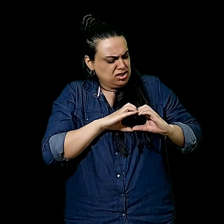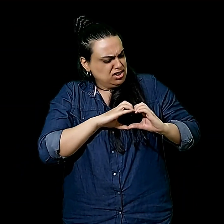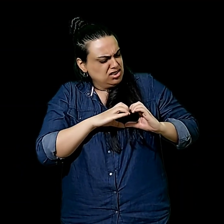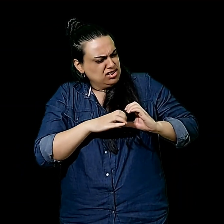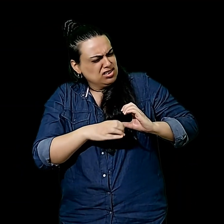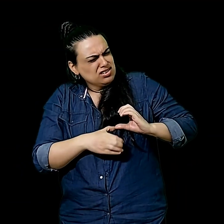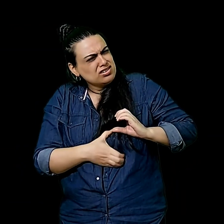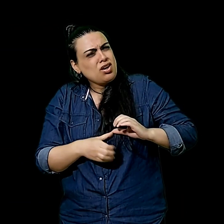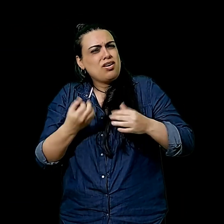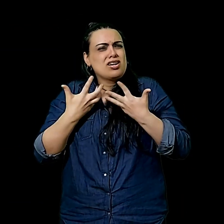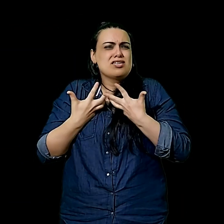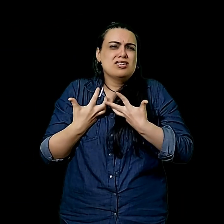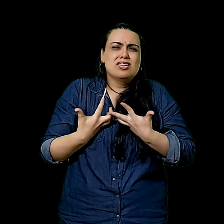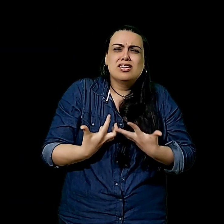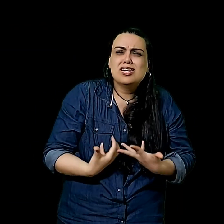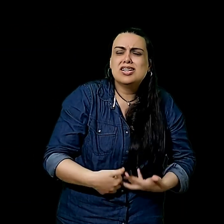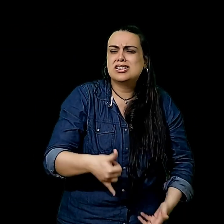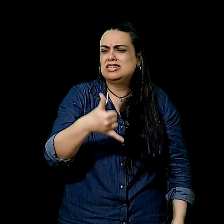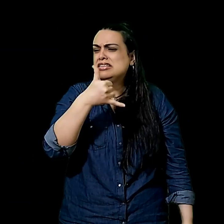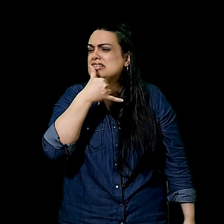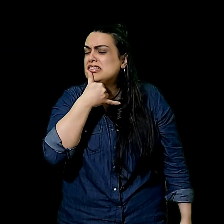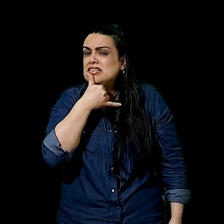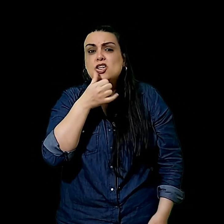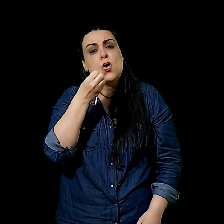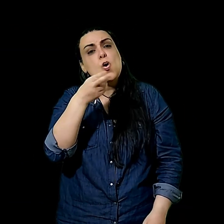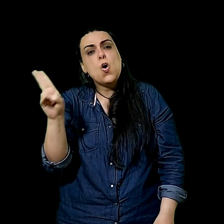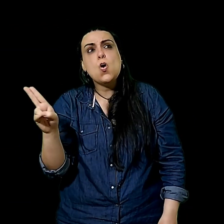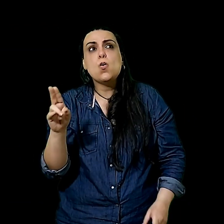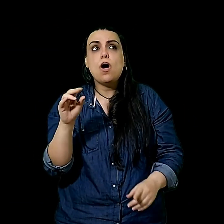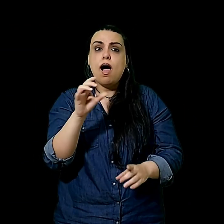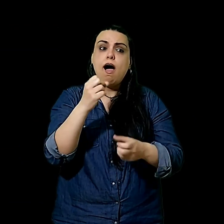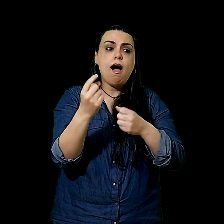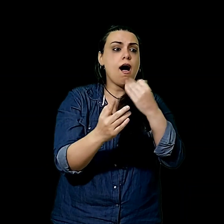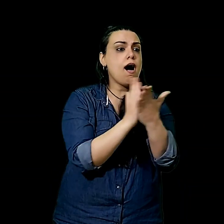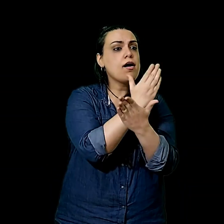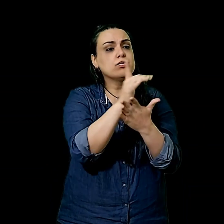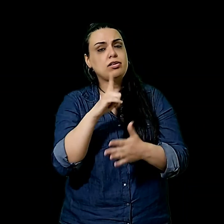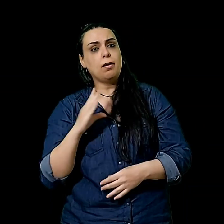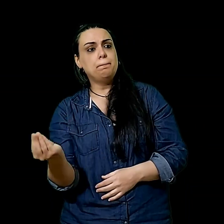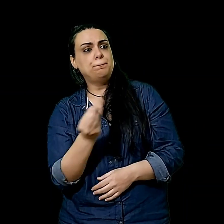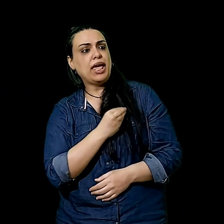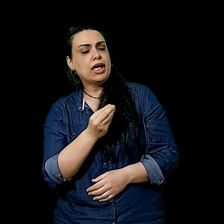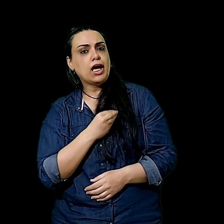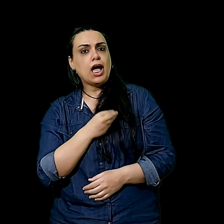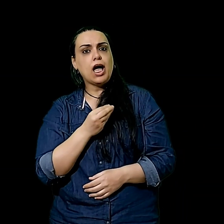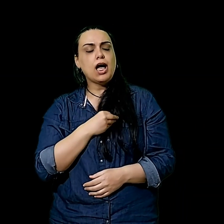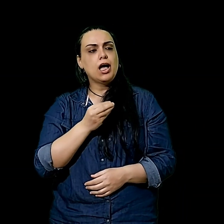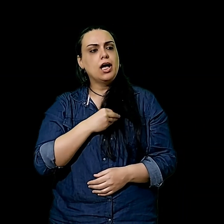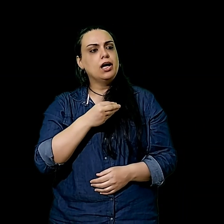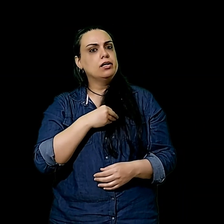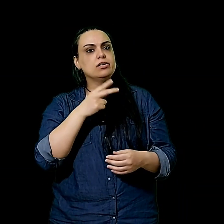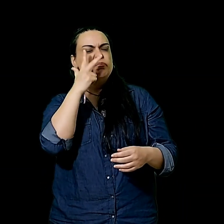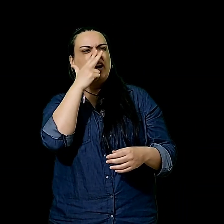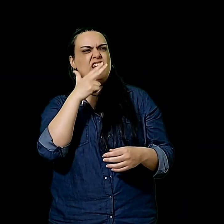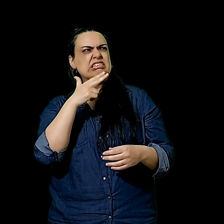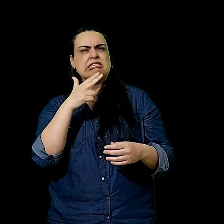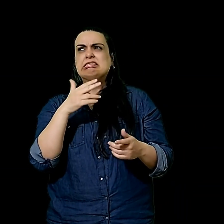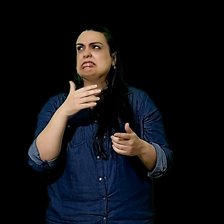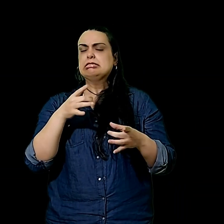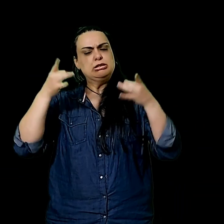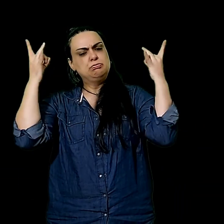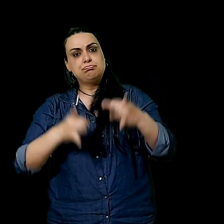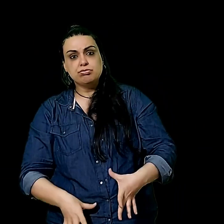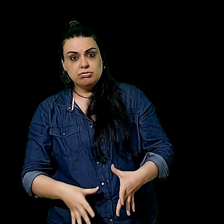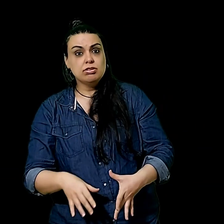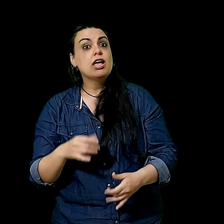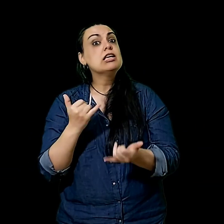bem falou, um cansaço. Para algumas pessoas pode ser um pecado. A gente vê que o diabo tentou interromper o